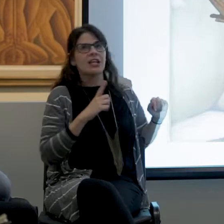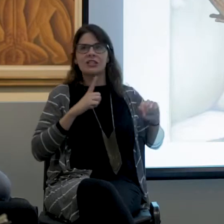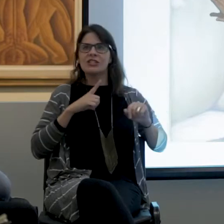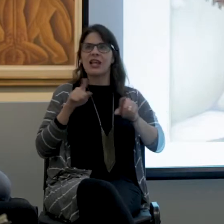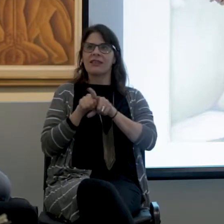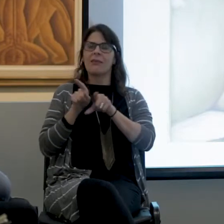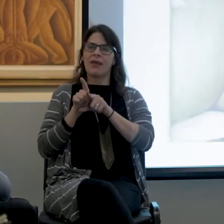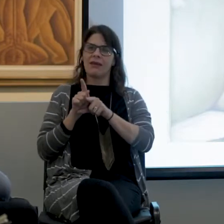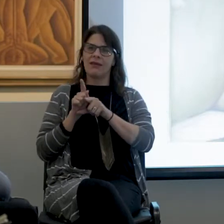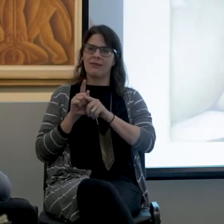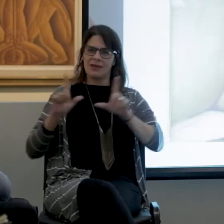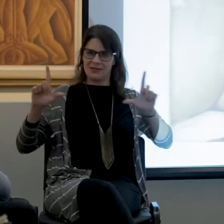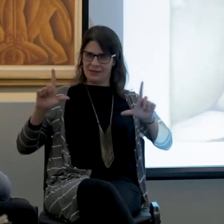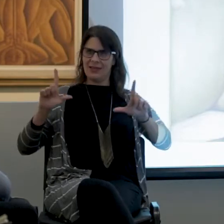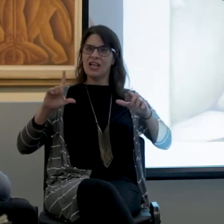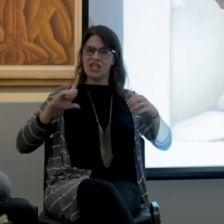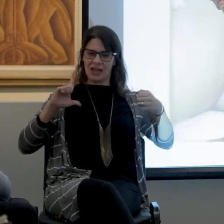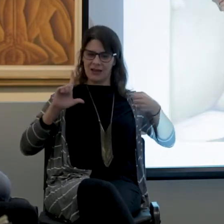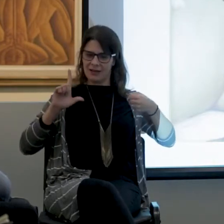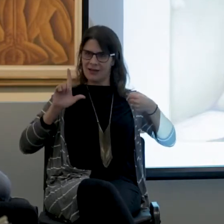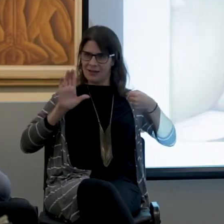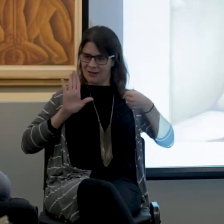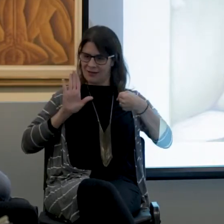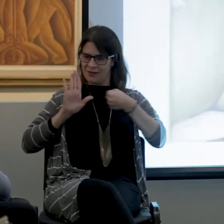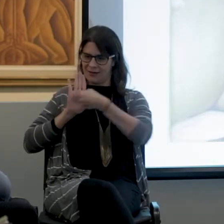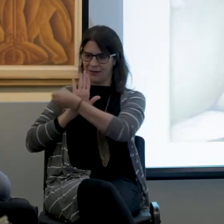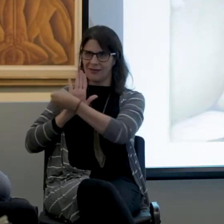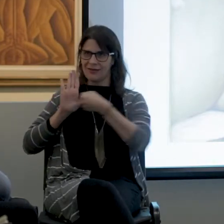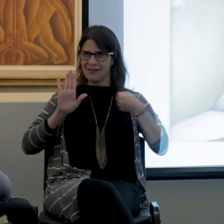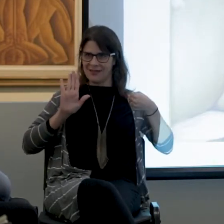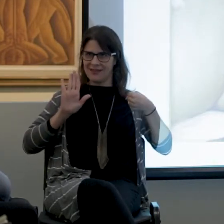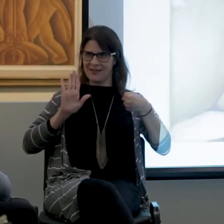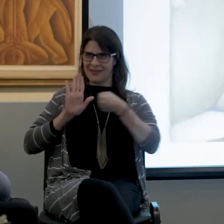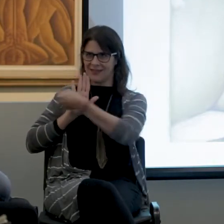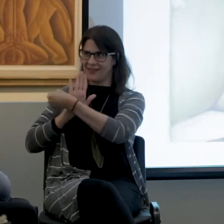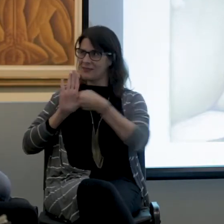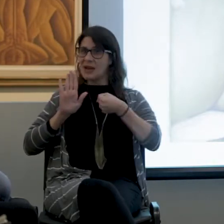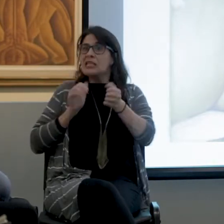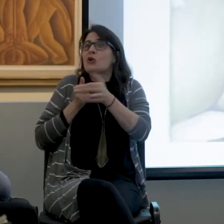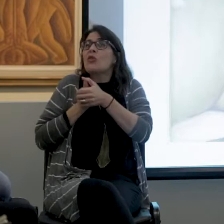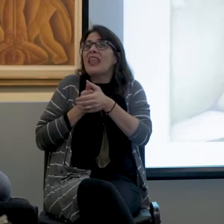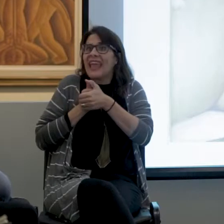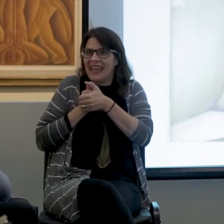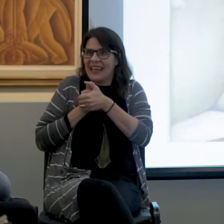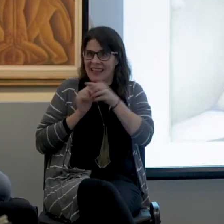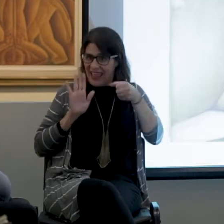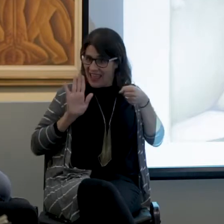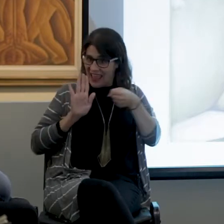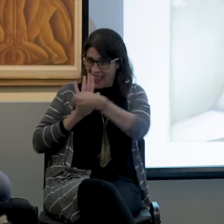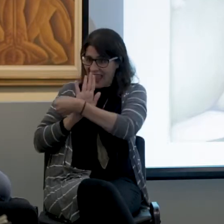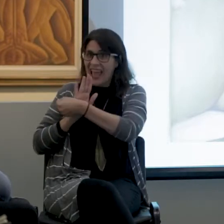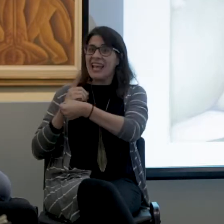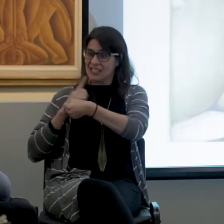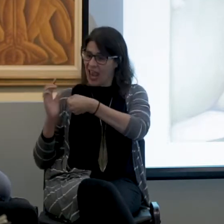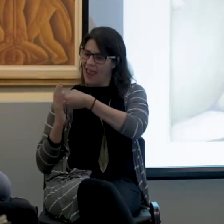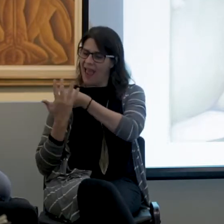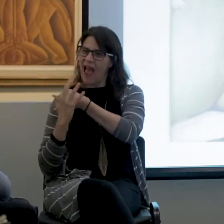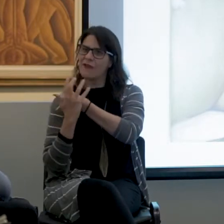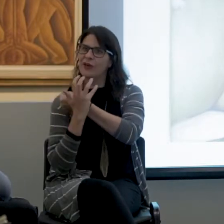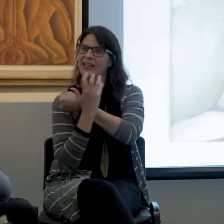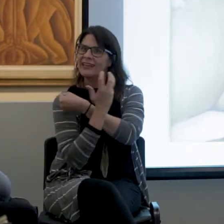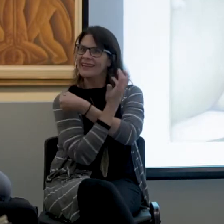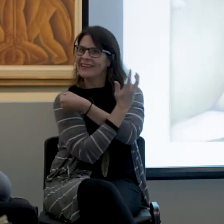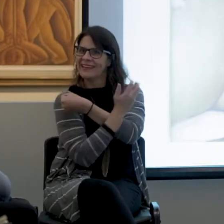tampinha aqui, que corria assim, sabe? E na frente da tampinha tinha uma paisagem, besta qualquer, que era para esconder,